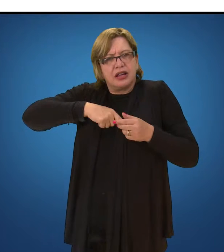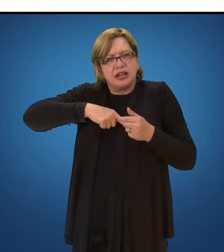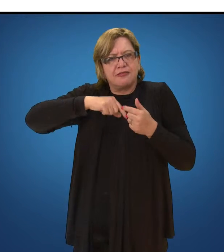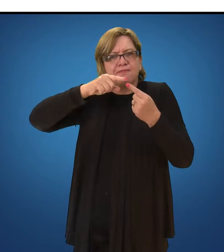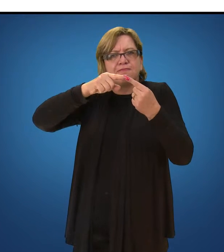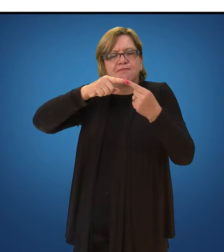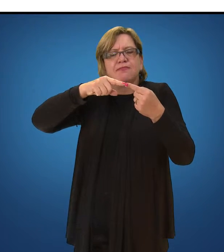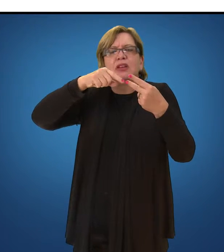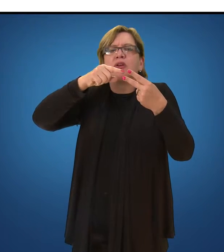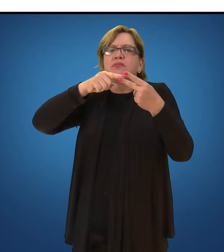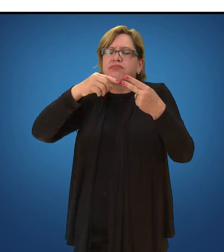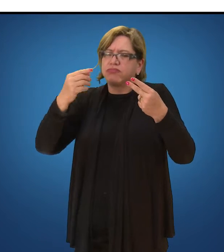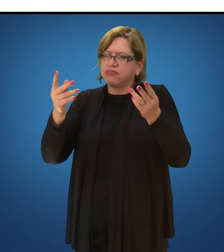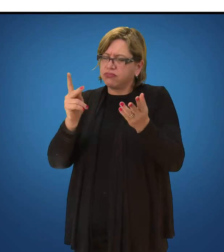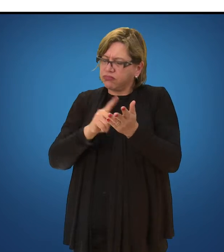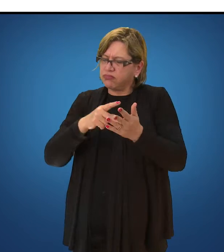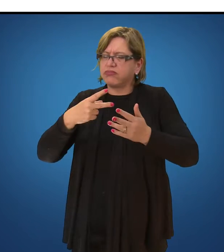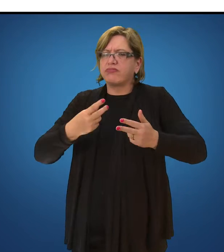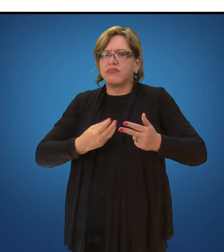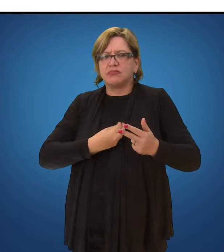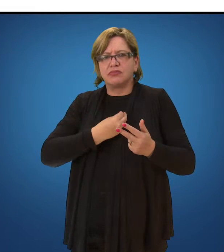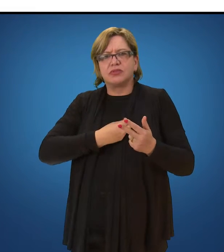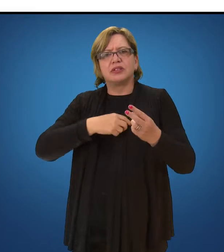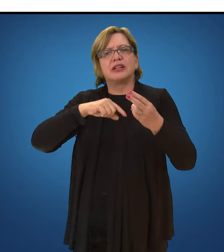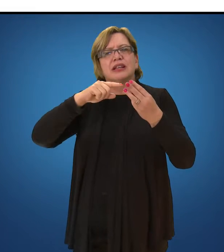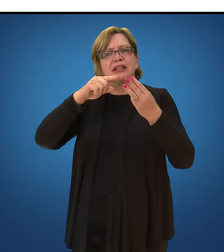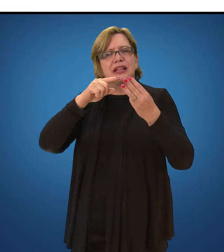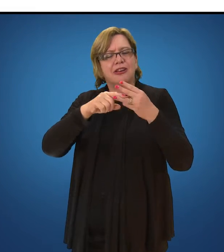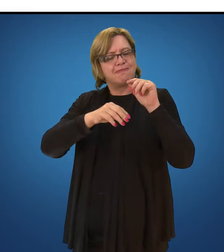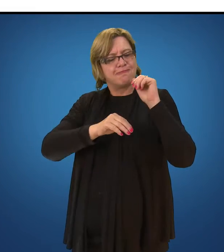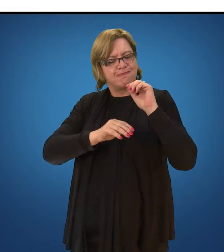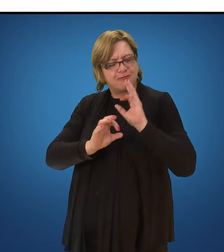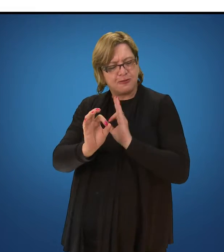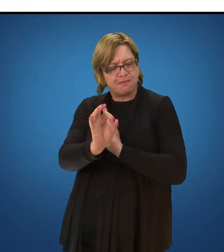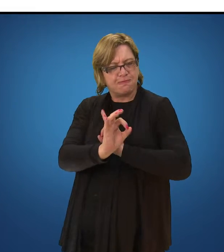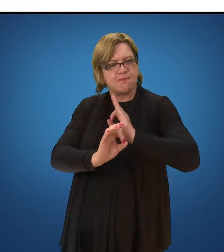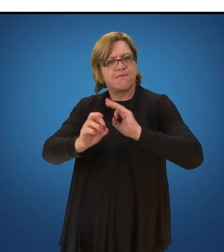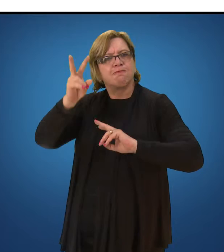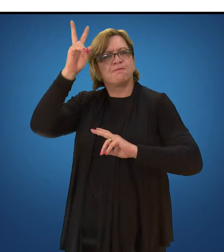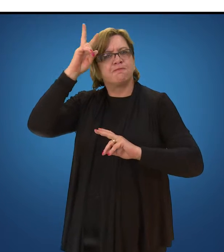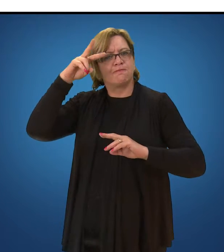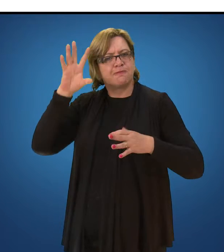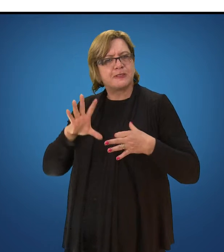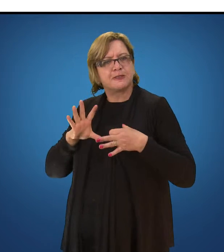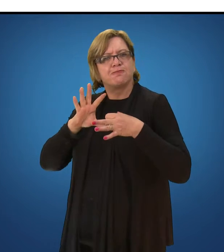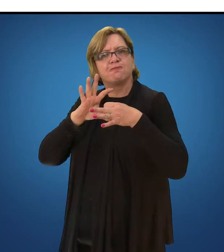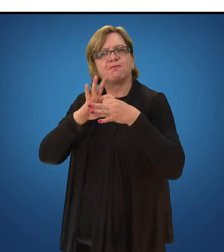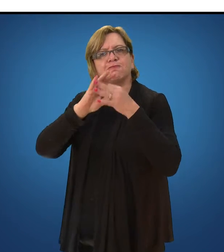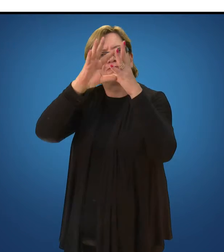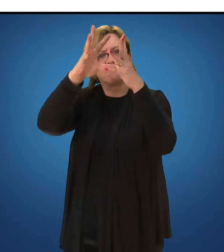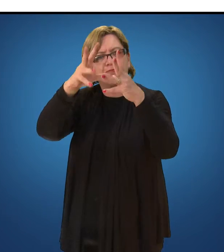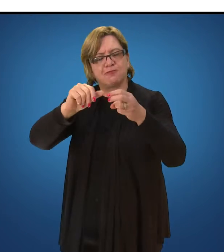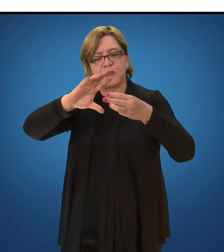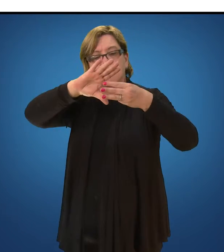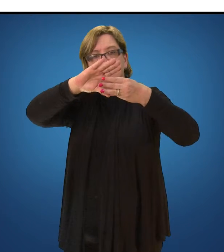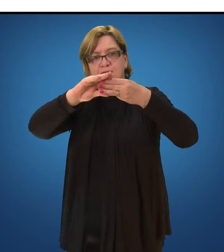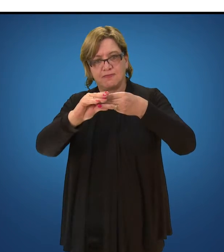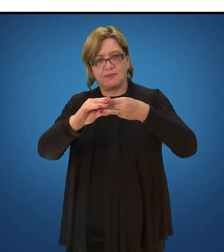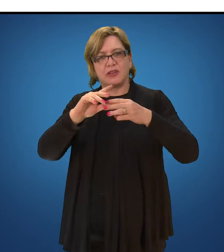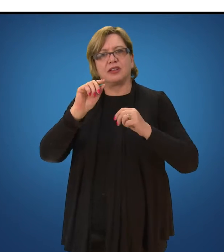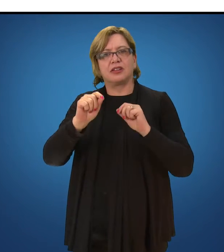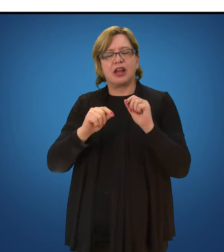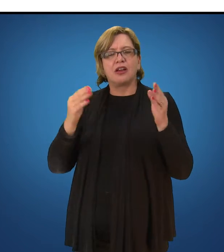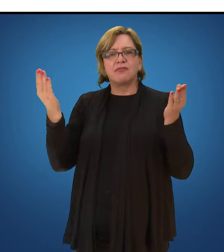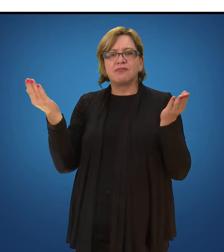elementos objetivos e aí sim construir uma história que unifique todos esses elementos.